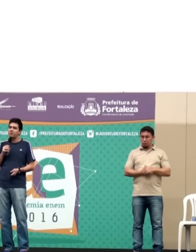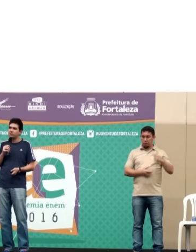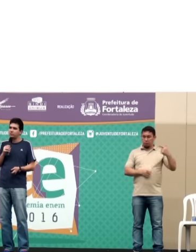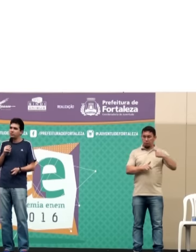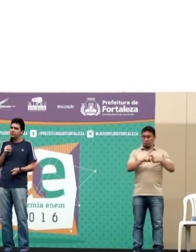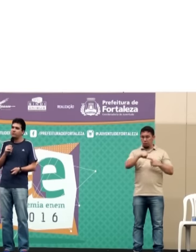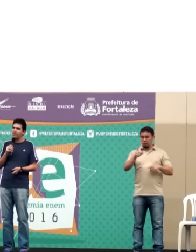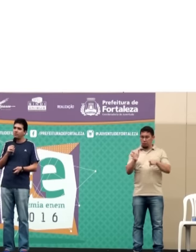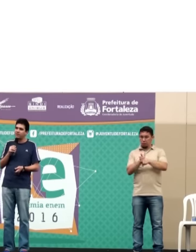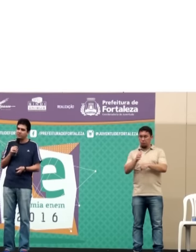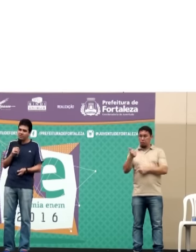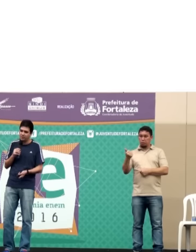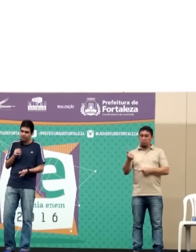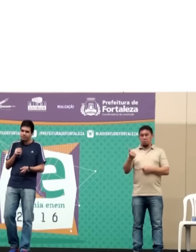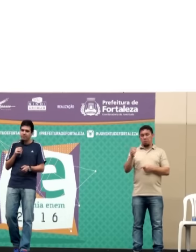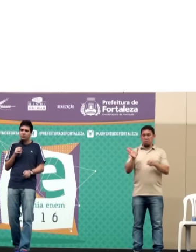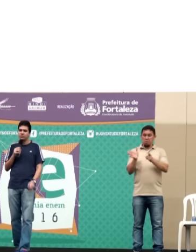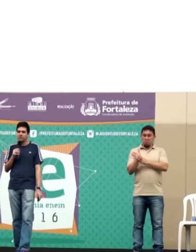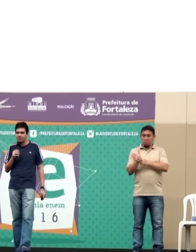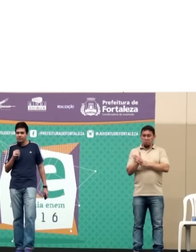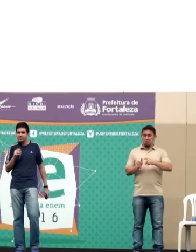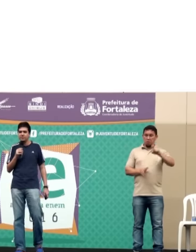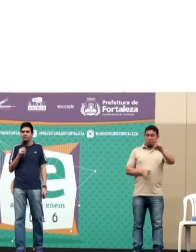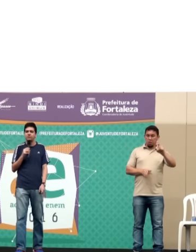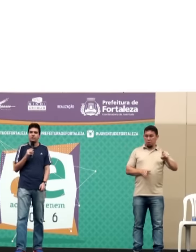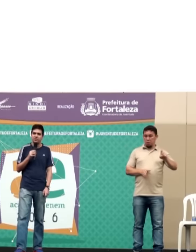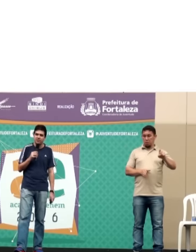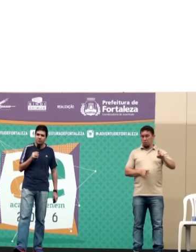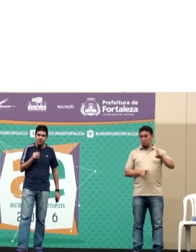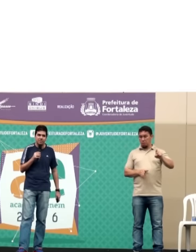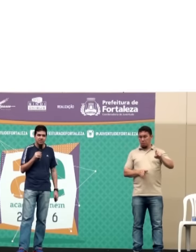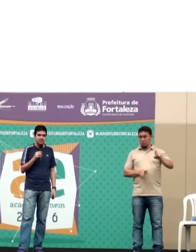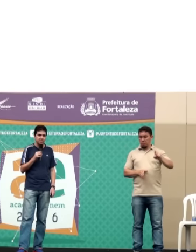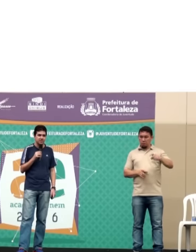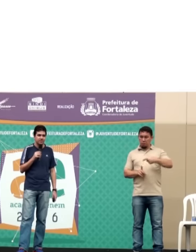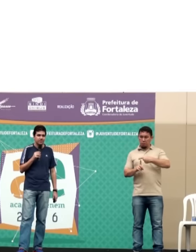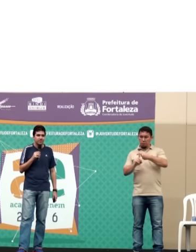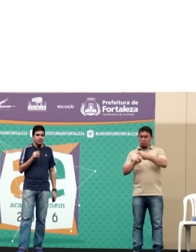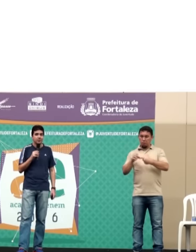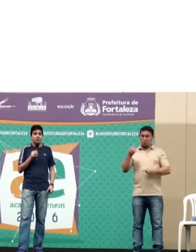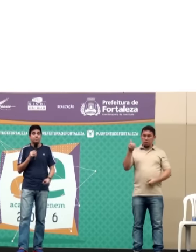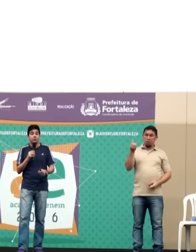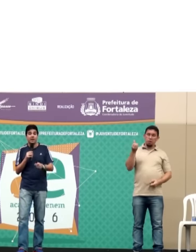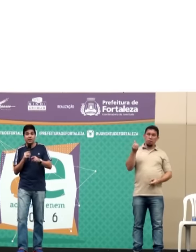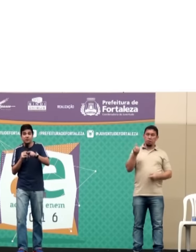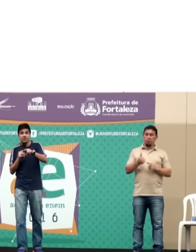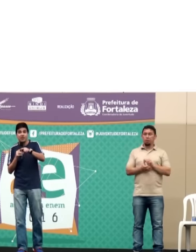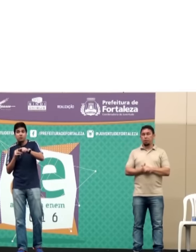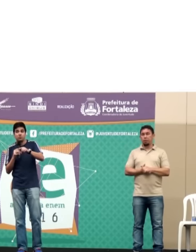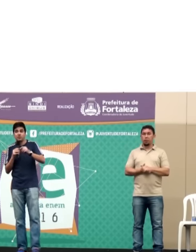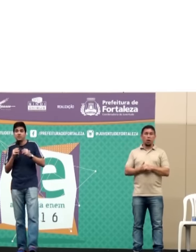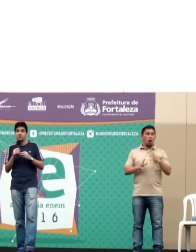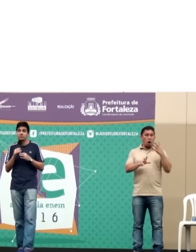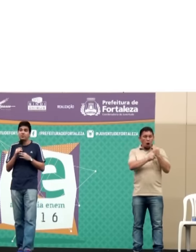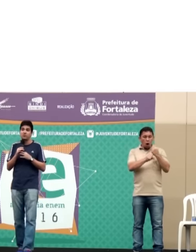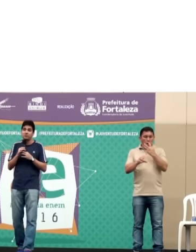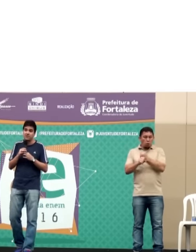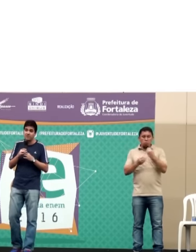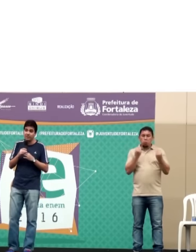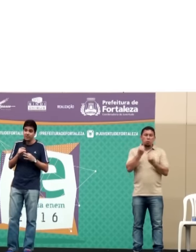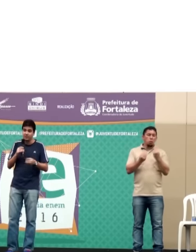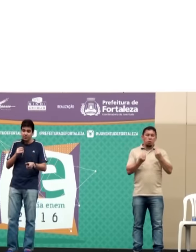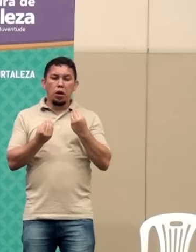x menos 8 dá igual a zero, o que significa dizer que o x é igual a mais 6. Por que que a gente está calculando esse